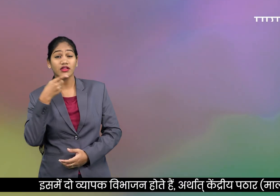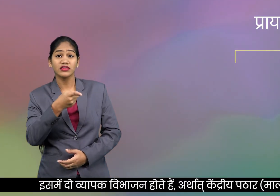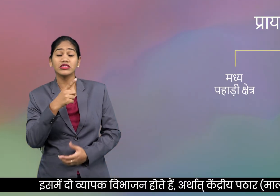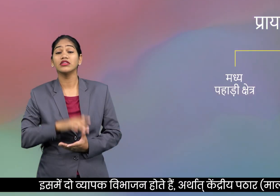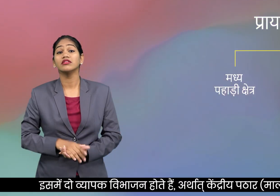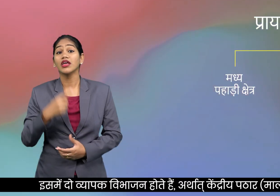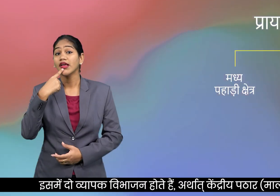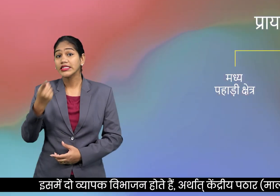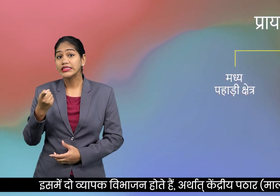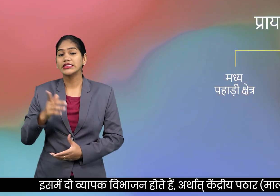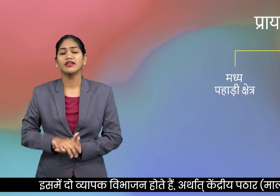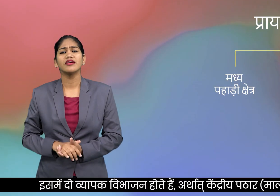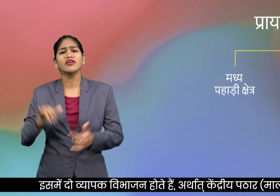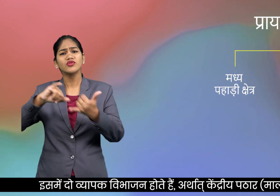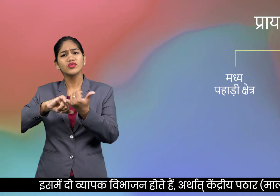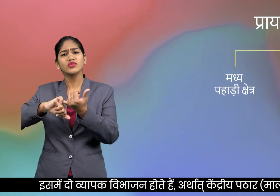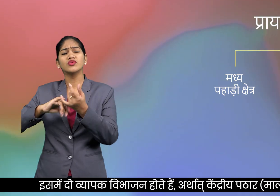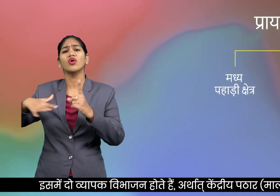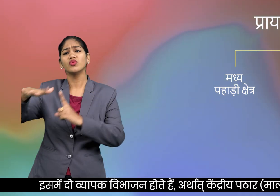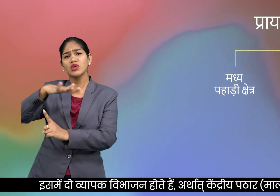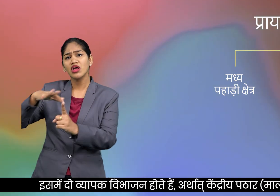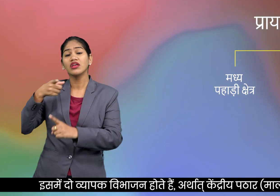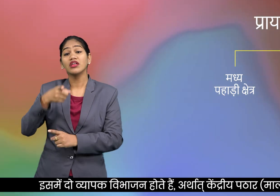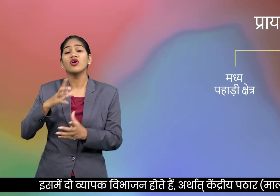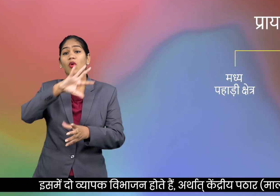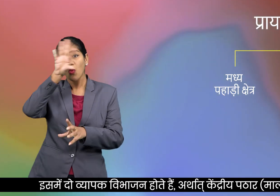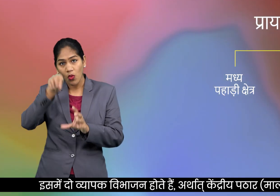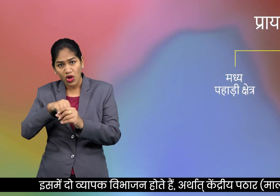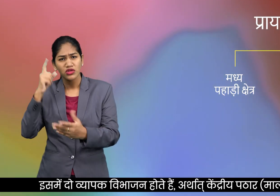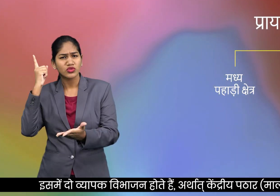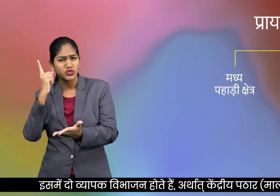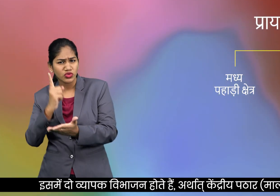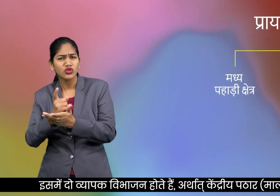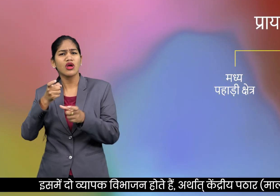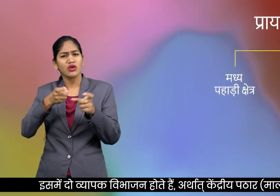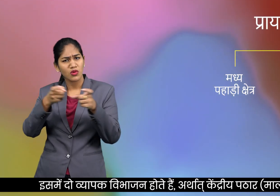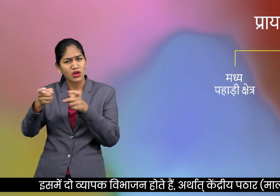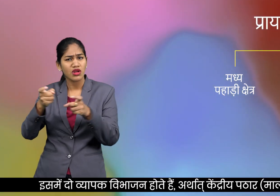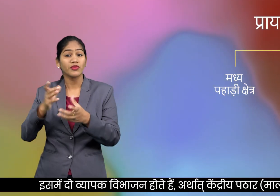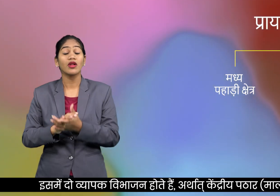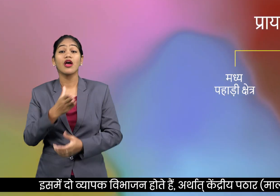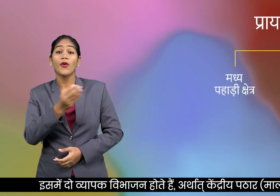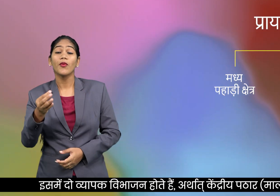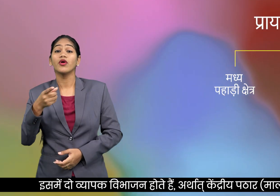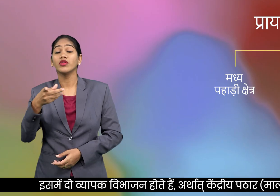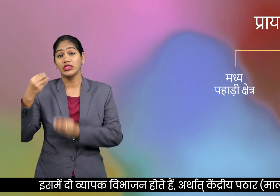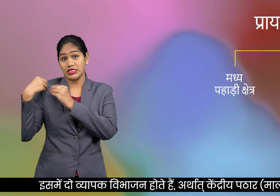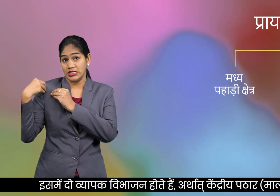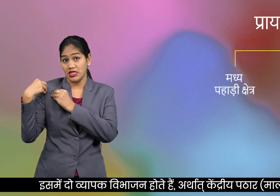इसमें दो व्यापक विभाजन होते हैं, अर्थात केंद्रीय पठार, मालवा पठार और ढक्कन